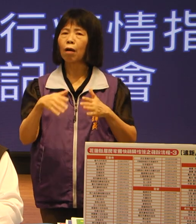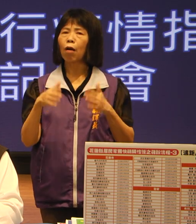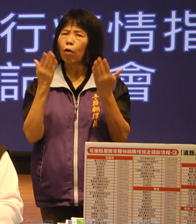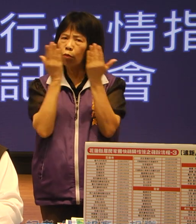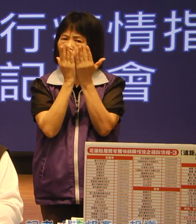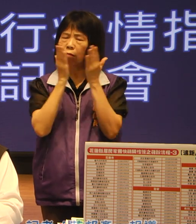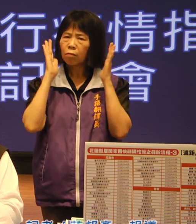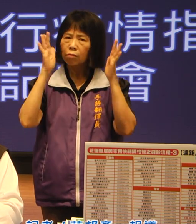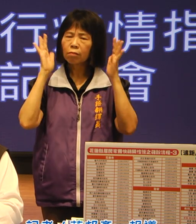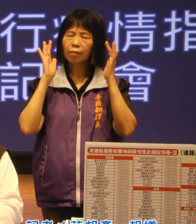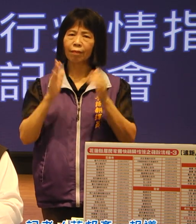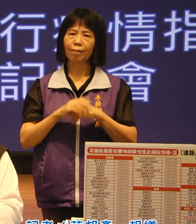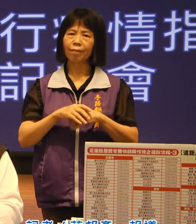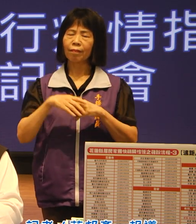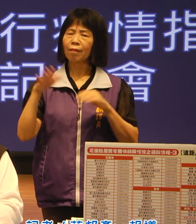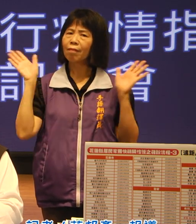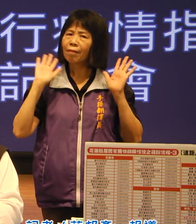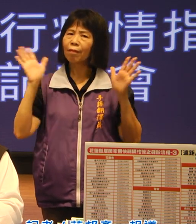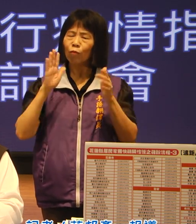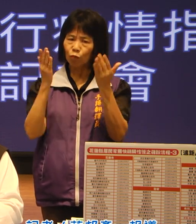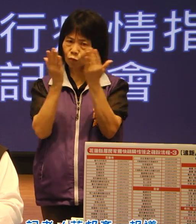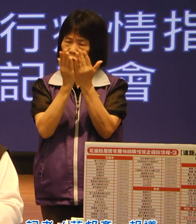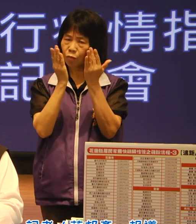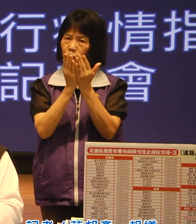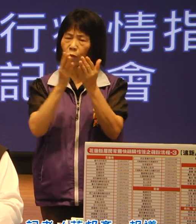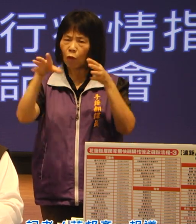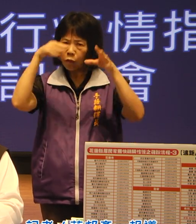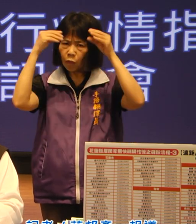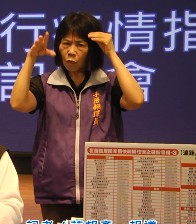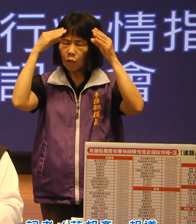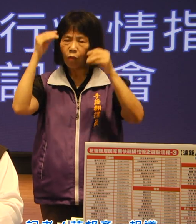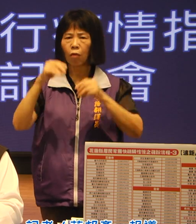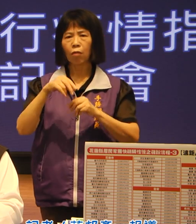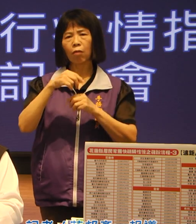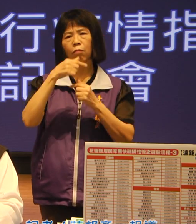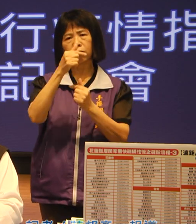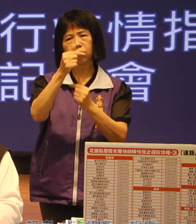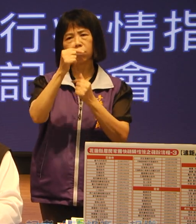孩子在整个授课过程中会更加的完整的学习。